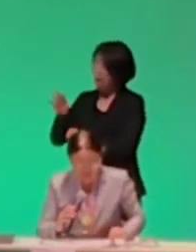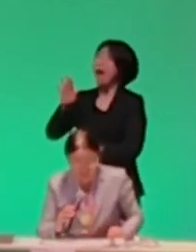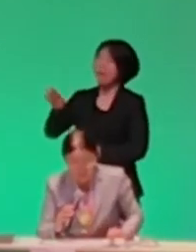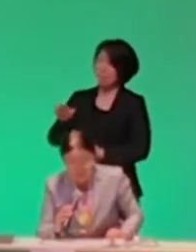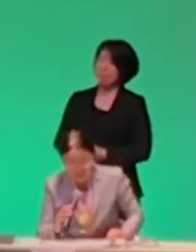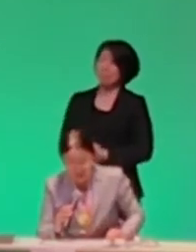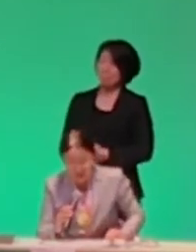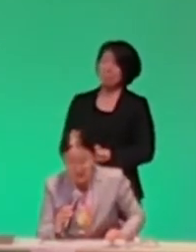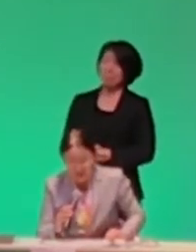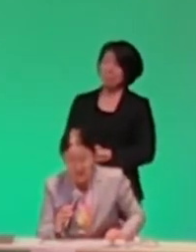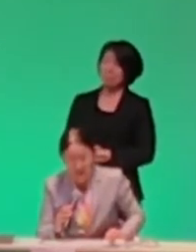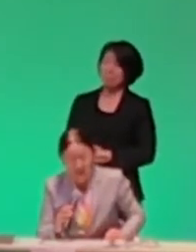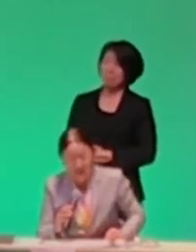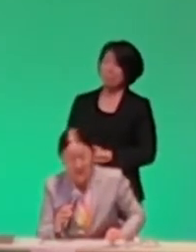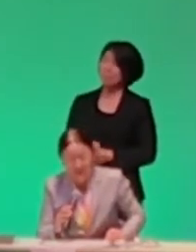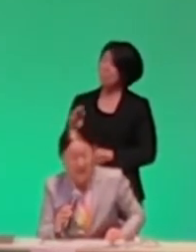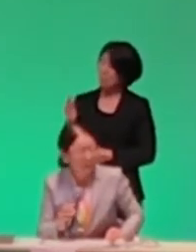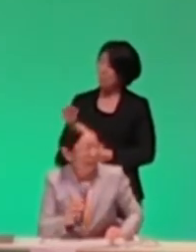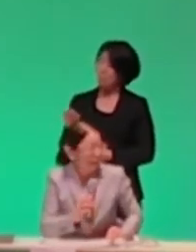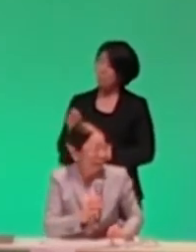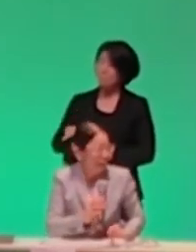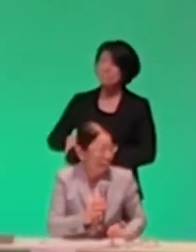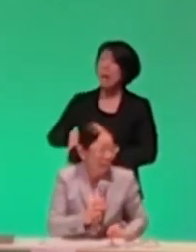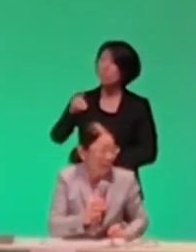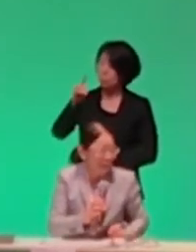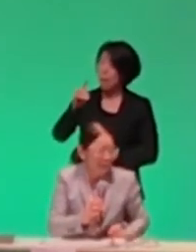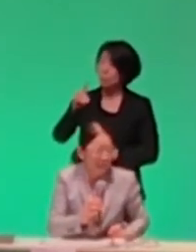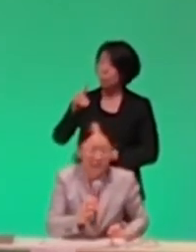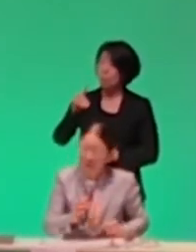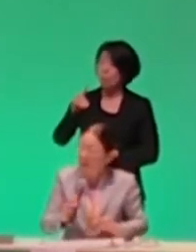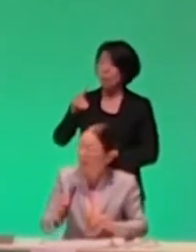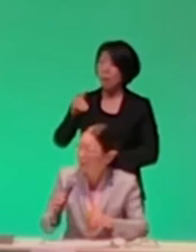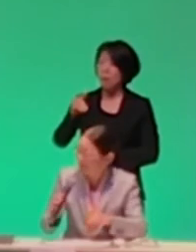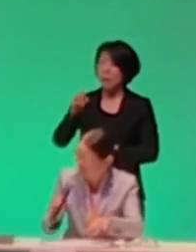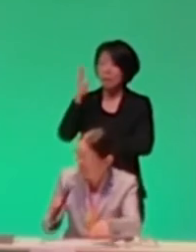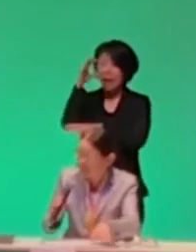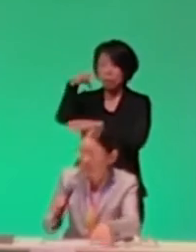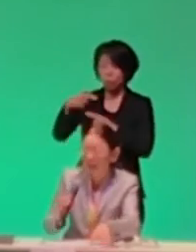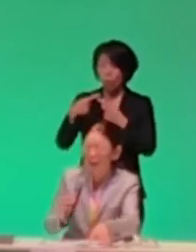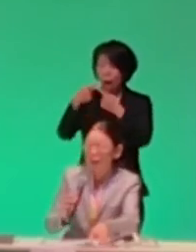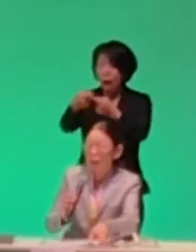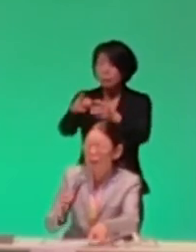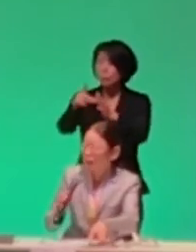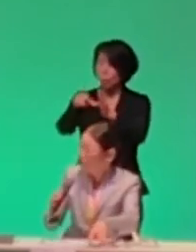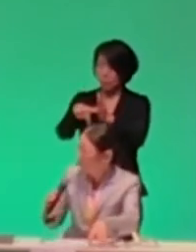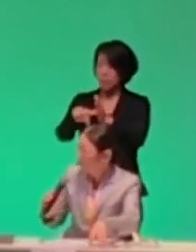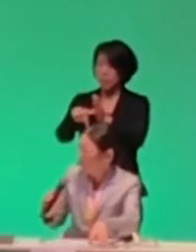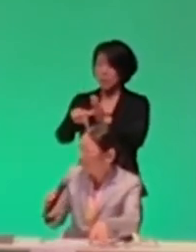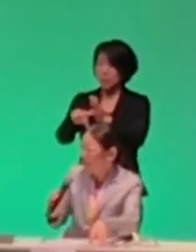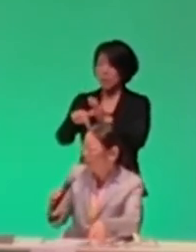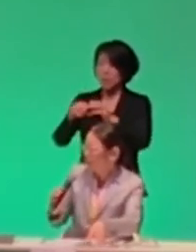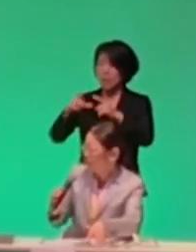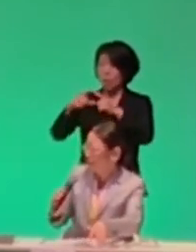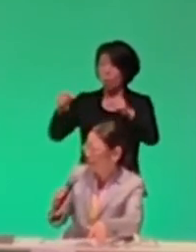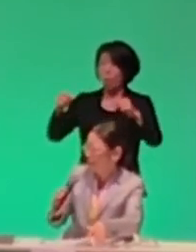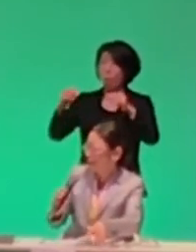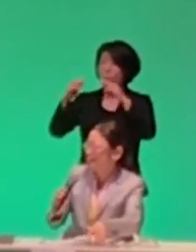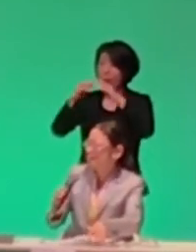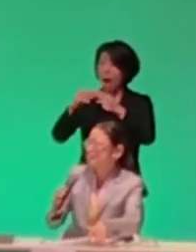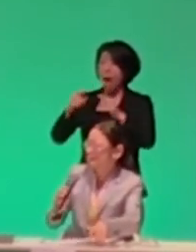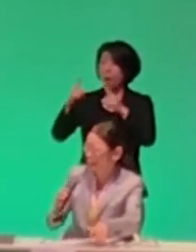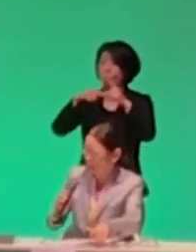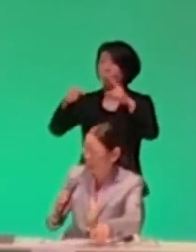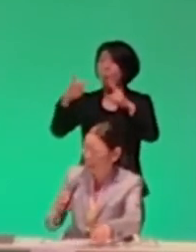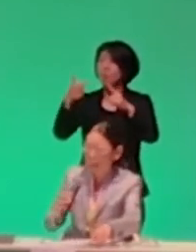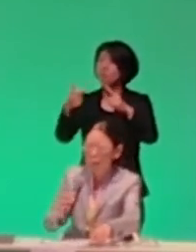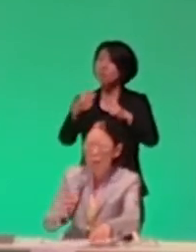ど、でも、まず最初はやっぱり役所入るときに国家公務員法は男女平等って書